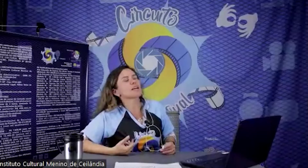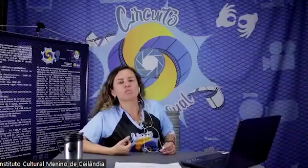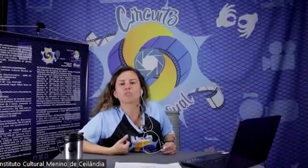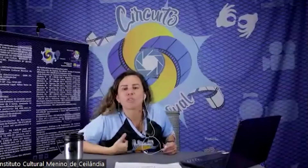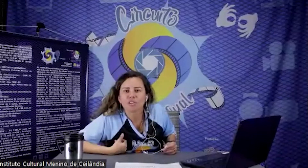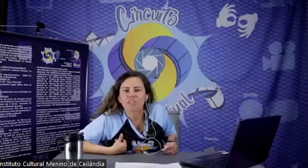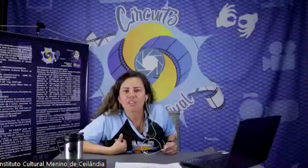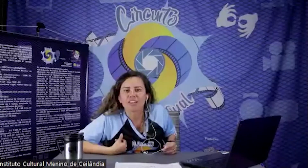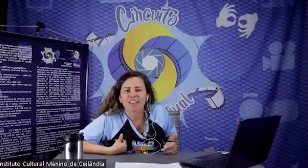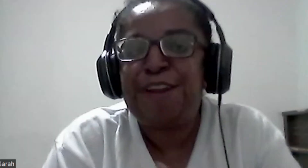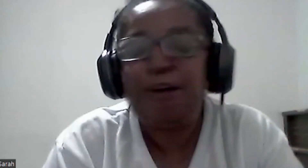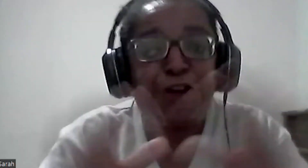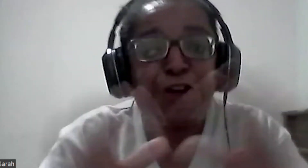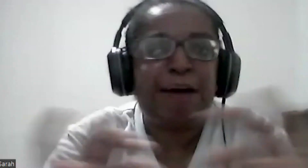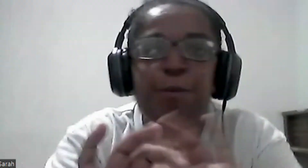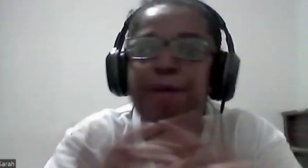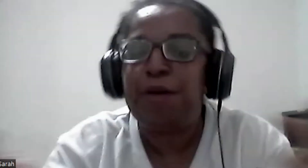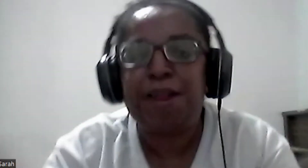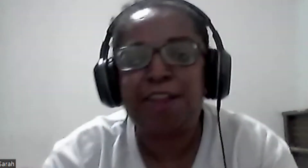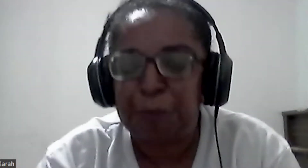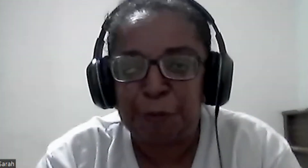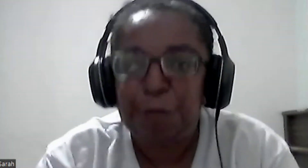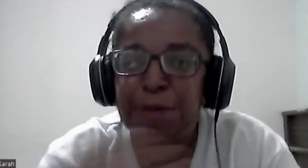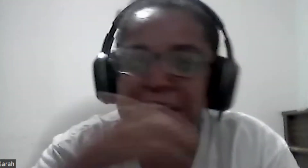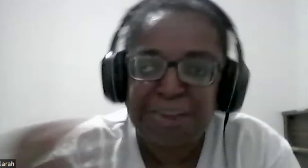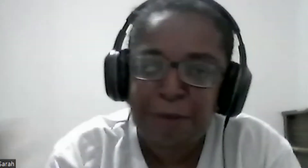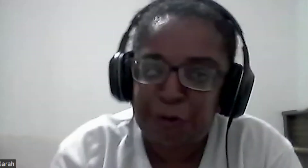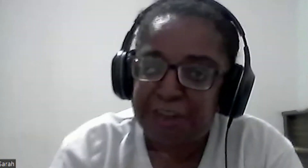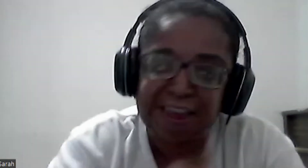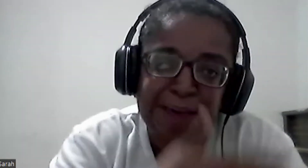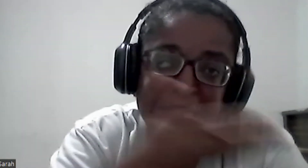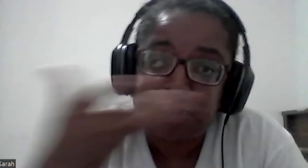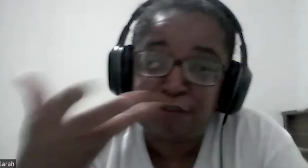certo? Justamente. Vou lhe dar um belo exemplo que até minha tia ficou